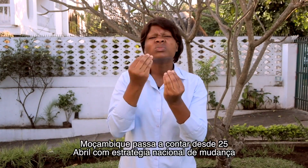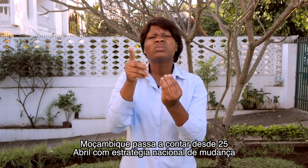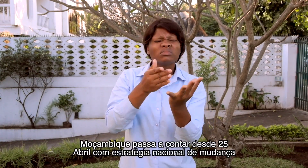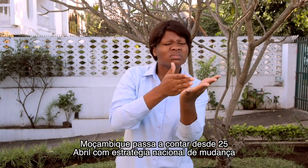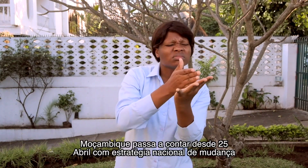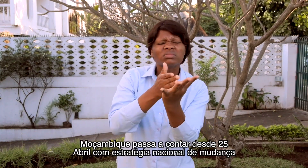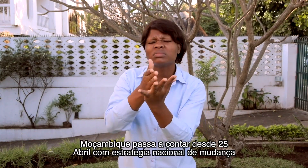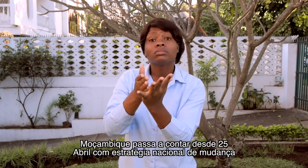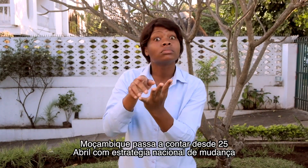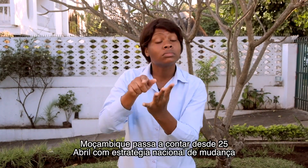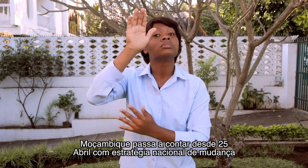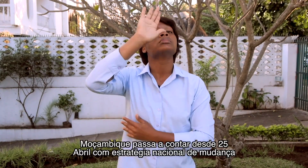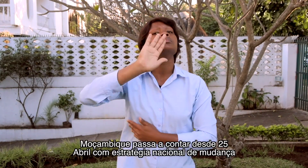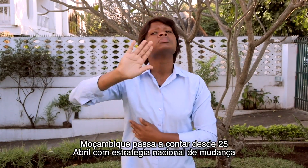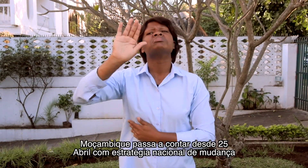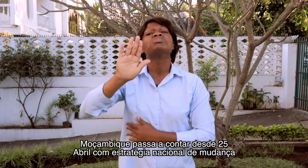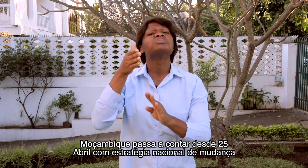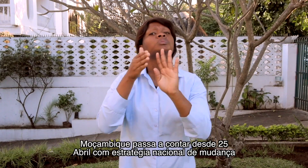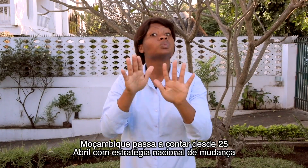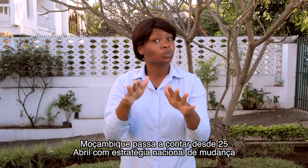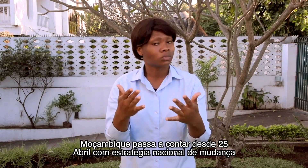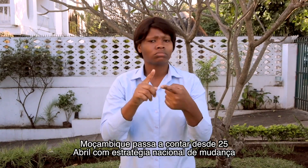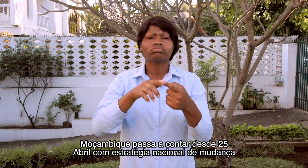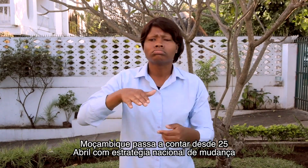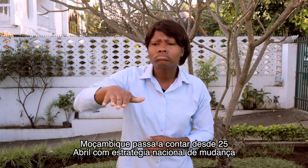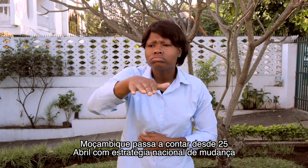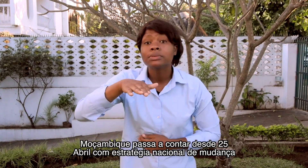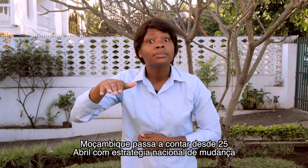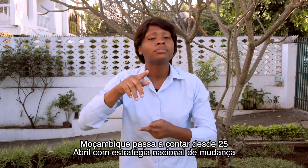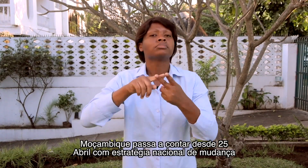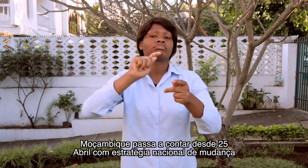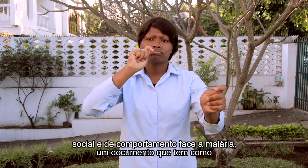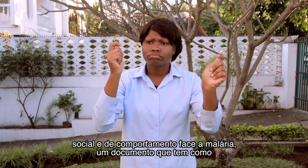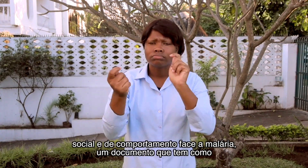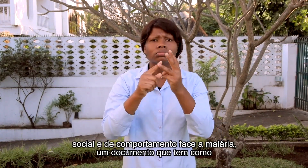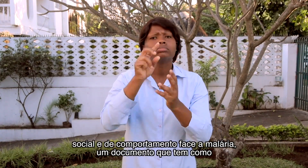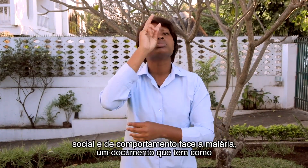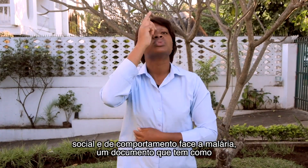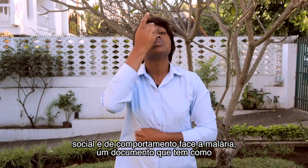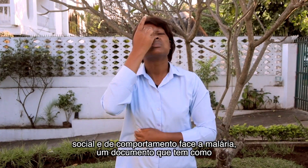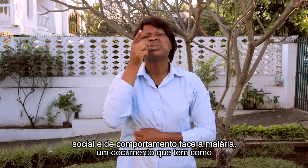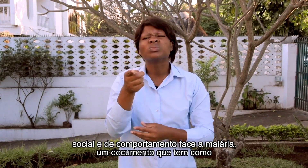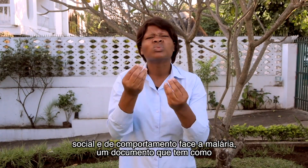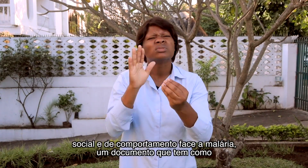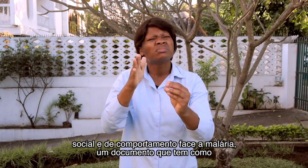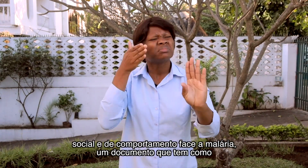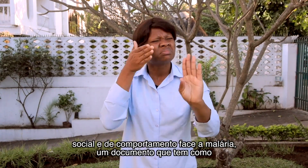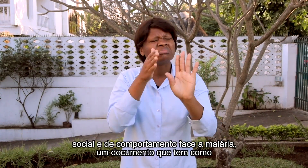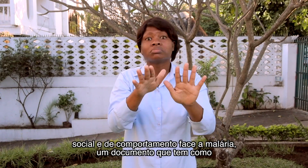Moçambique passa a contar, desde o 25 de abril, com a Estratégia Nacional de Mudança Social e de Comportamento Face à Malária,